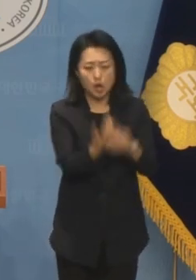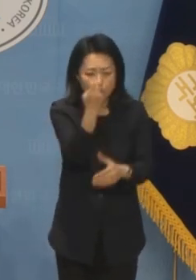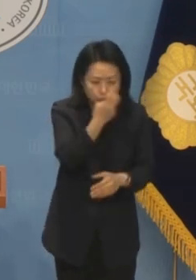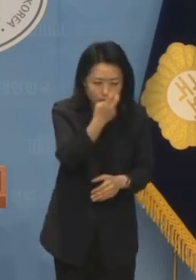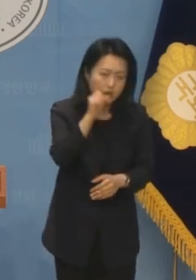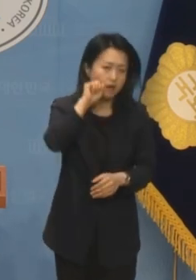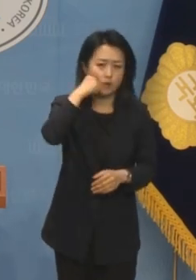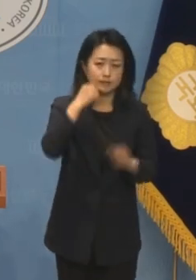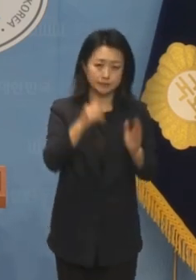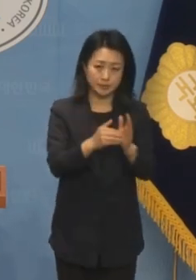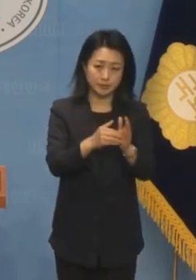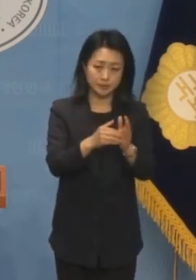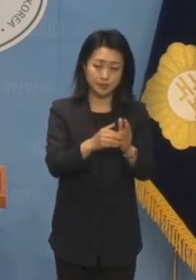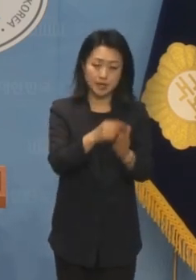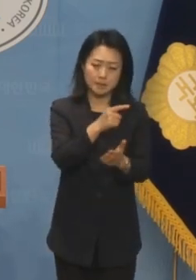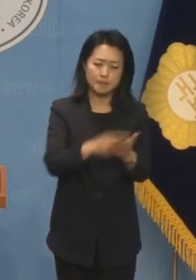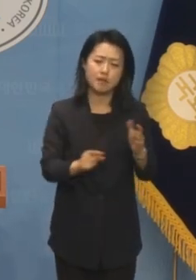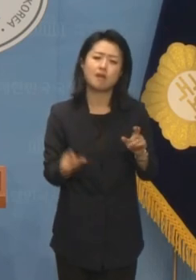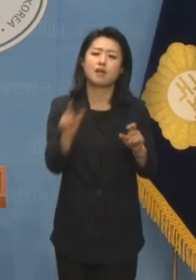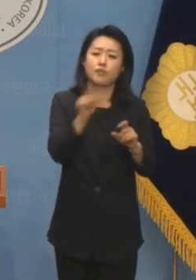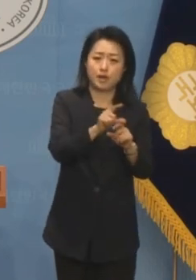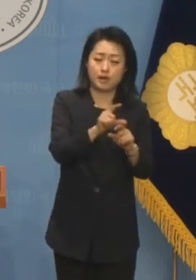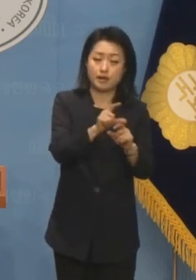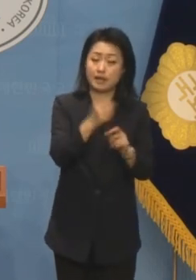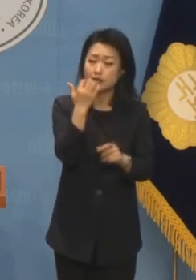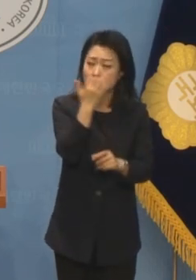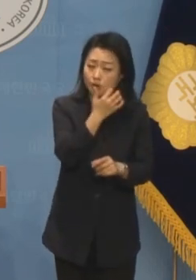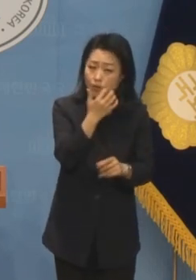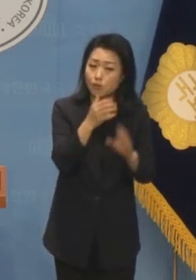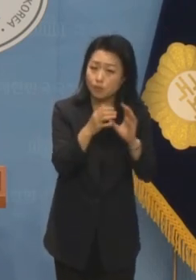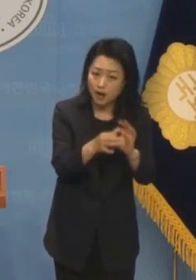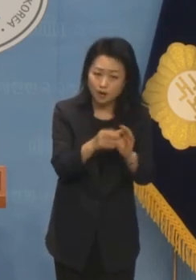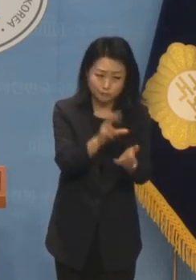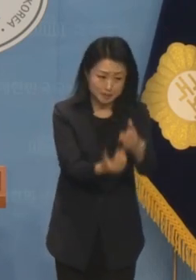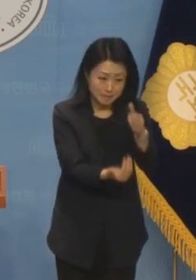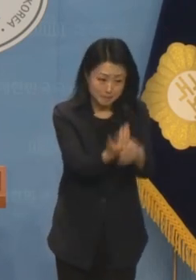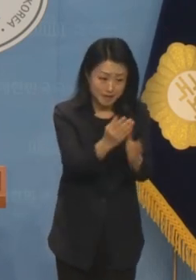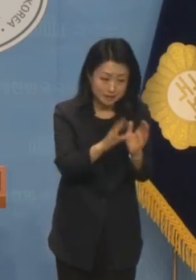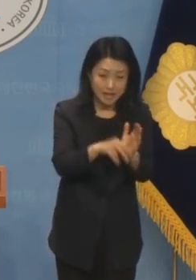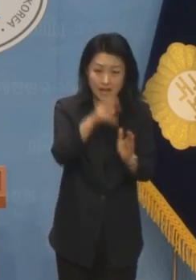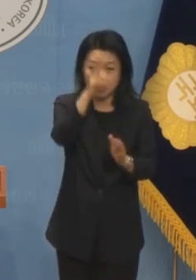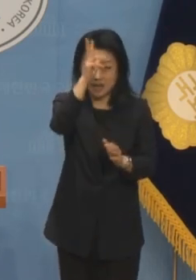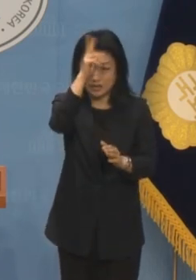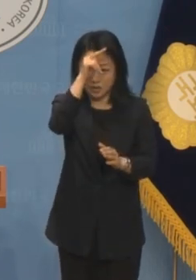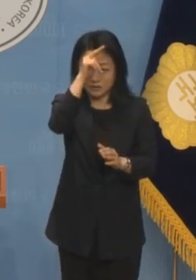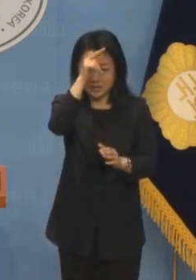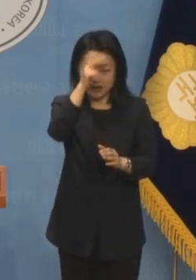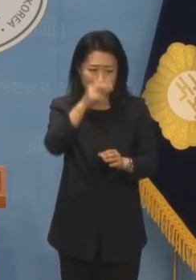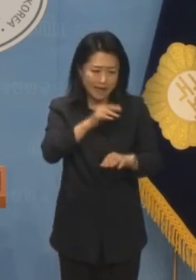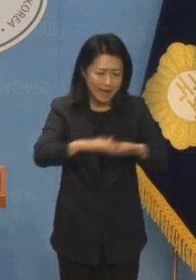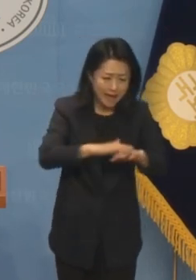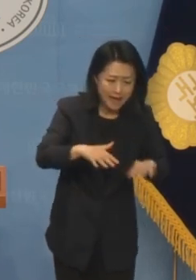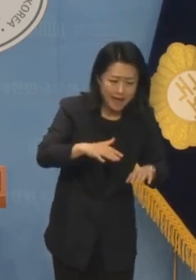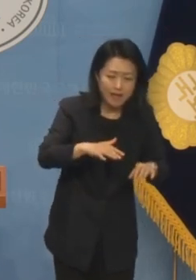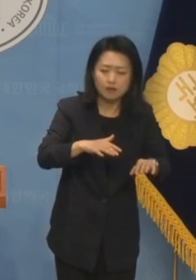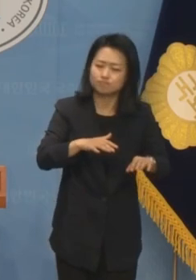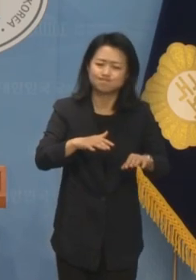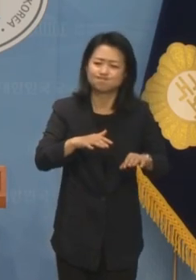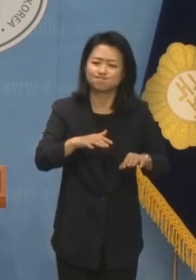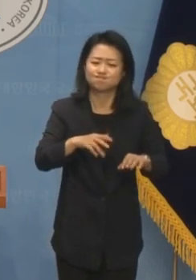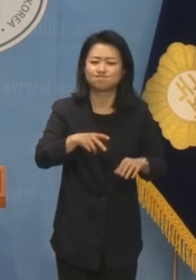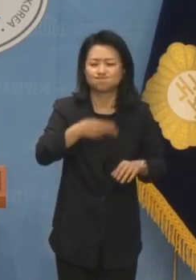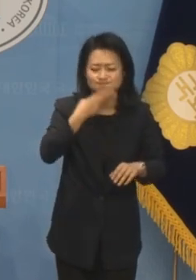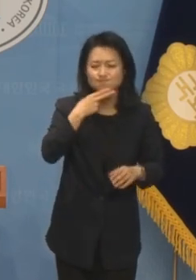커졌습니다. 이는 우리 사회의 성범죄 대응 체계가 얼마나 미흡한지를 여실히 보여줍니다. 이